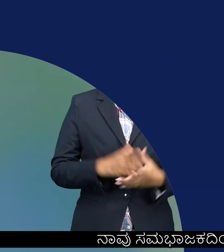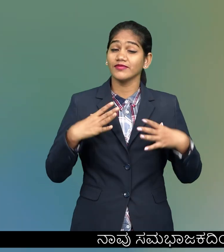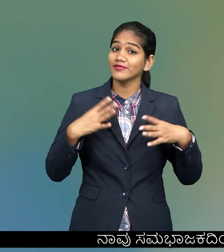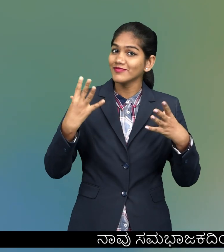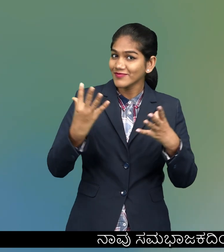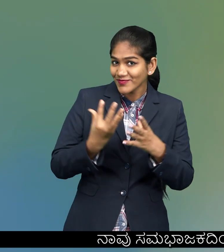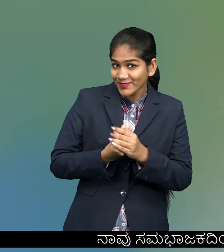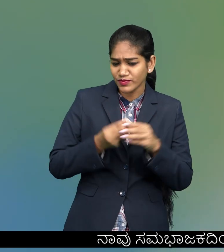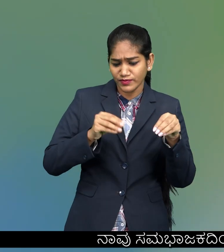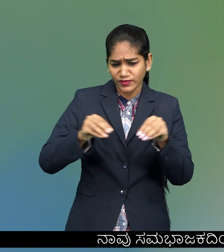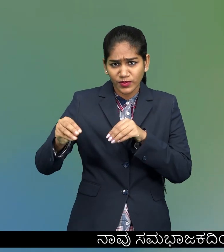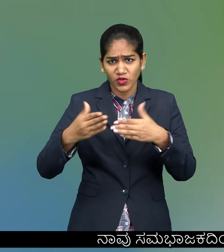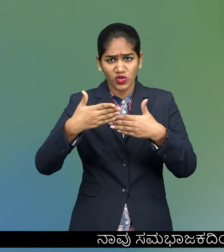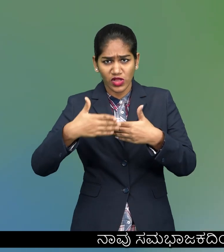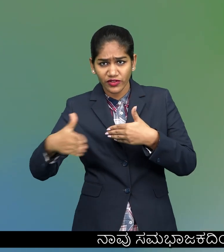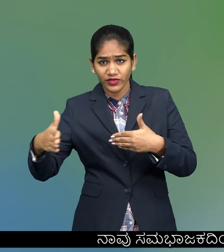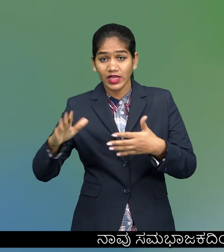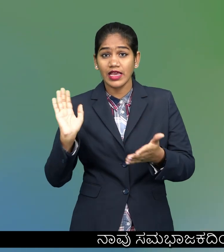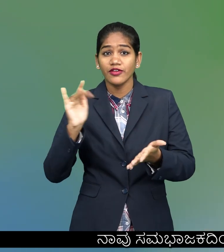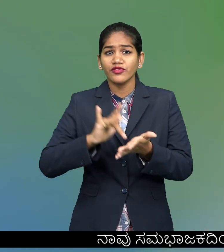ನಾವು ಸಮಭಾಜಕದಿಂದ